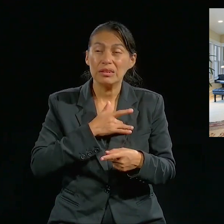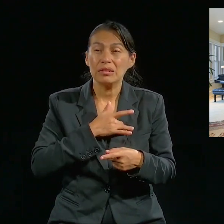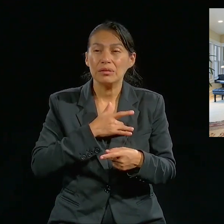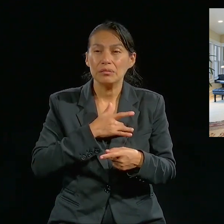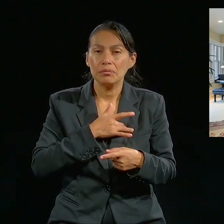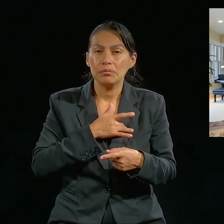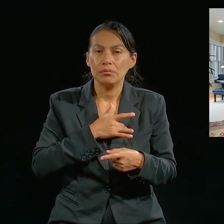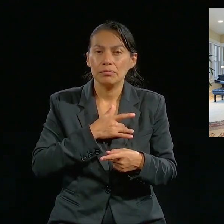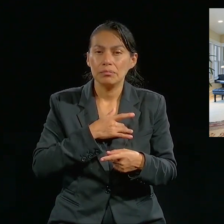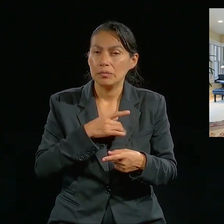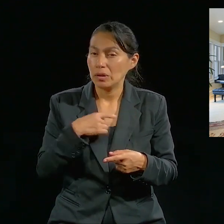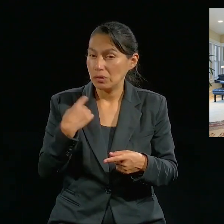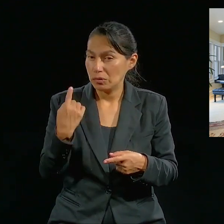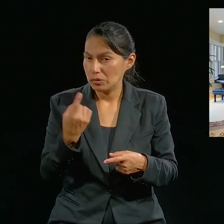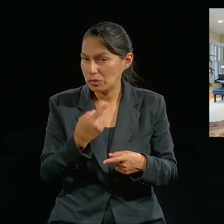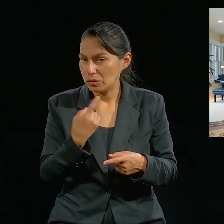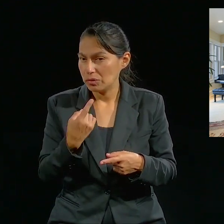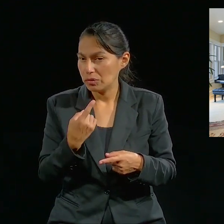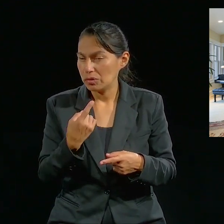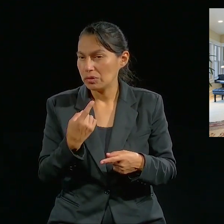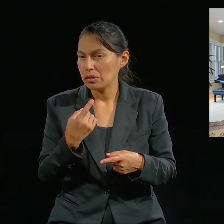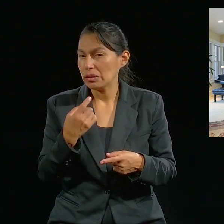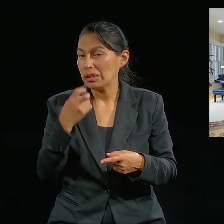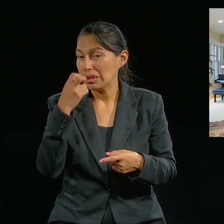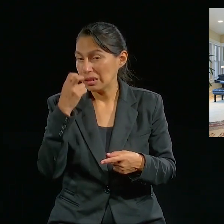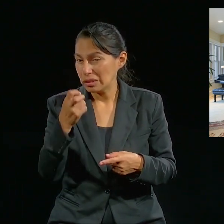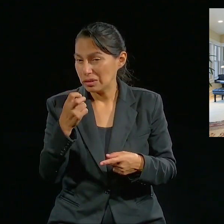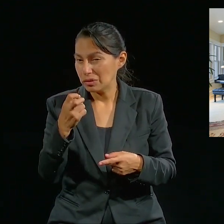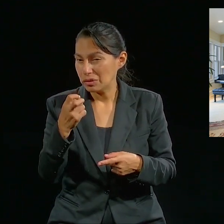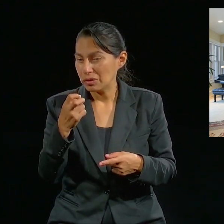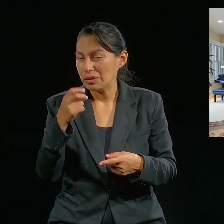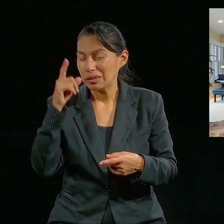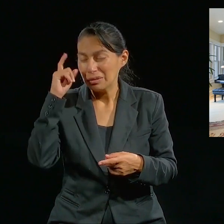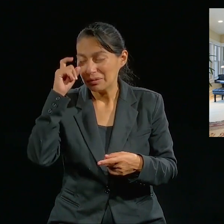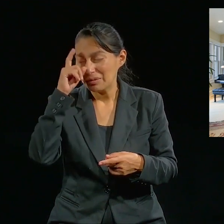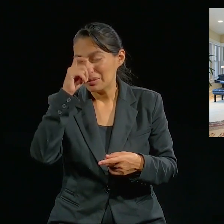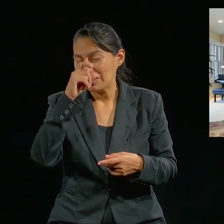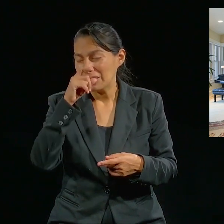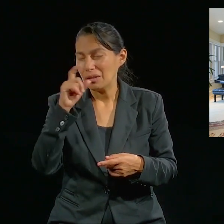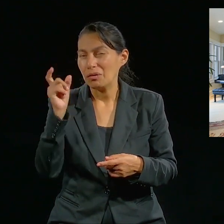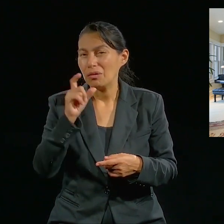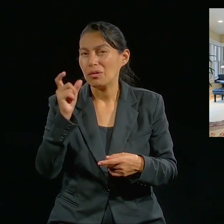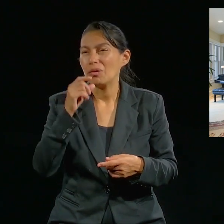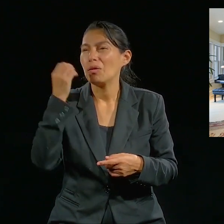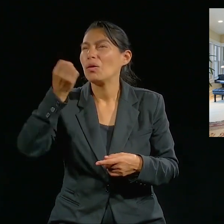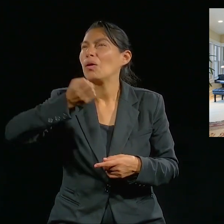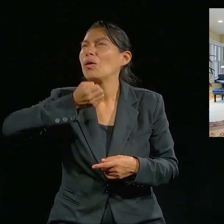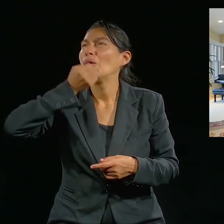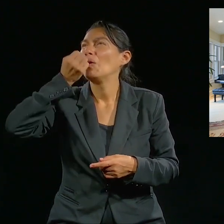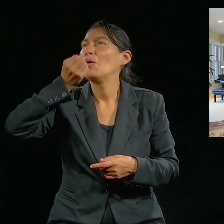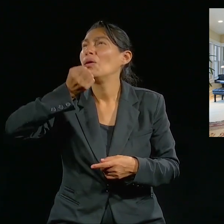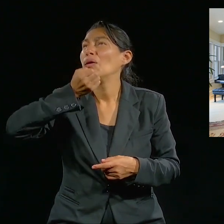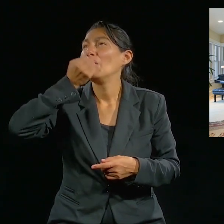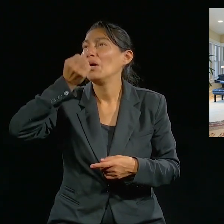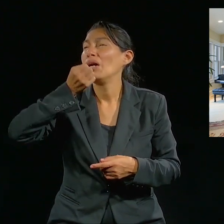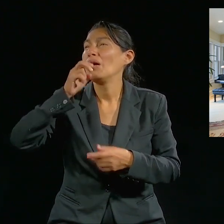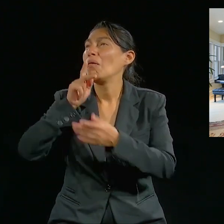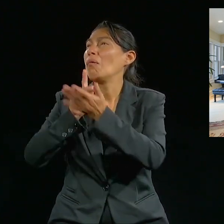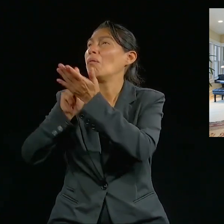marcado y a nosotros esa parte y justo en la parte de la oración de llegar a